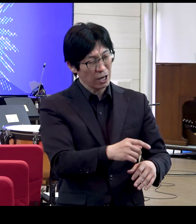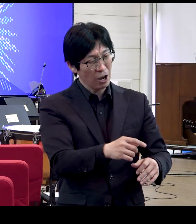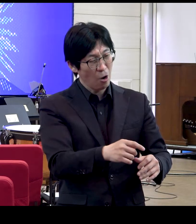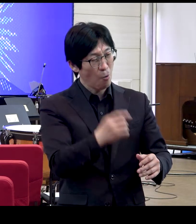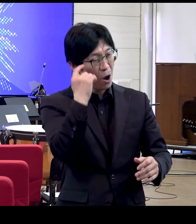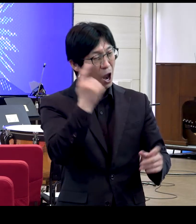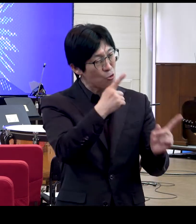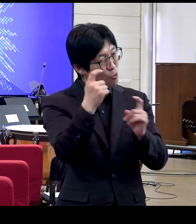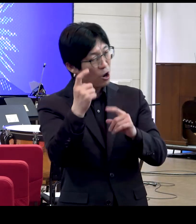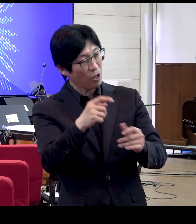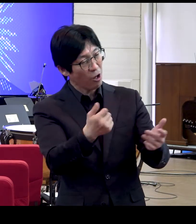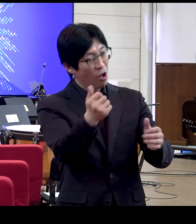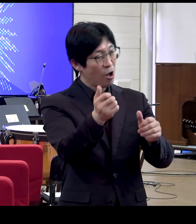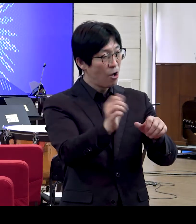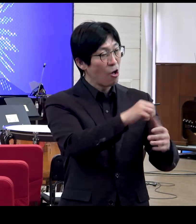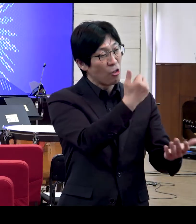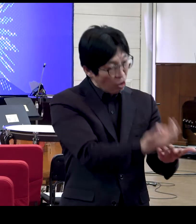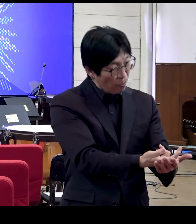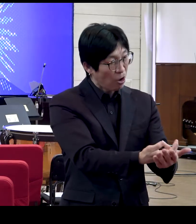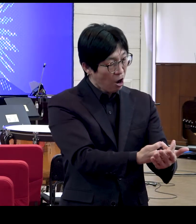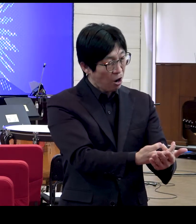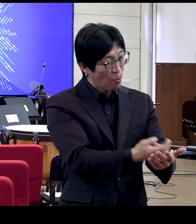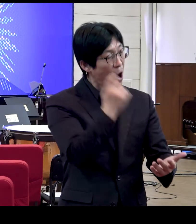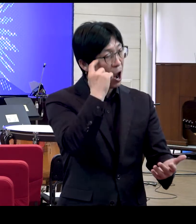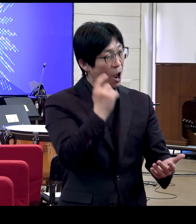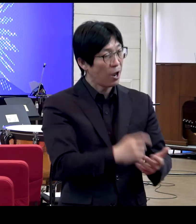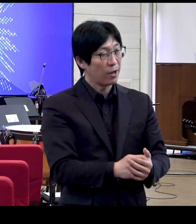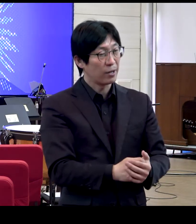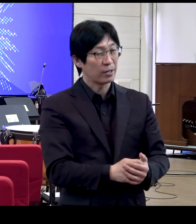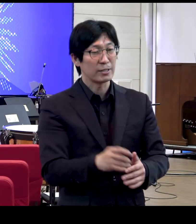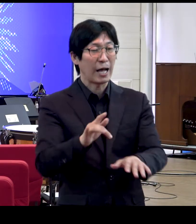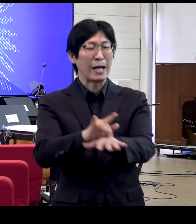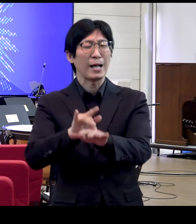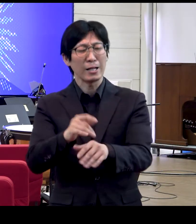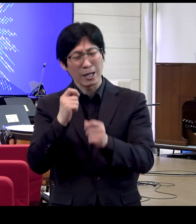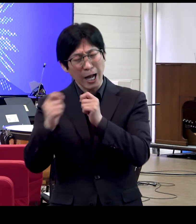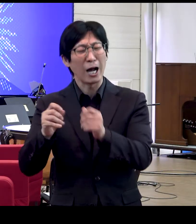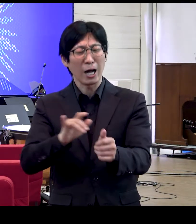그 말입니다. 여러분, 그 간교함이 말도 못해요.